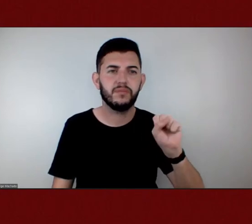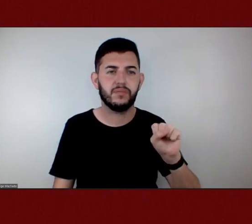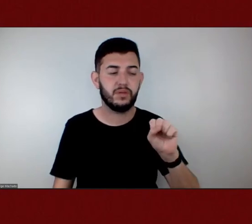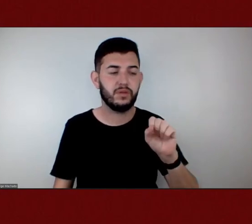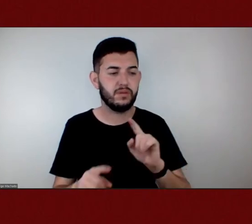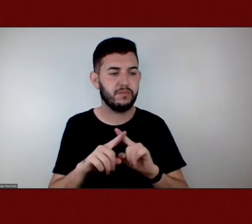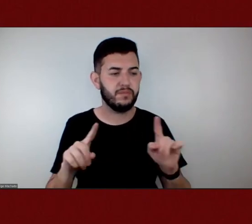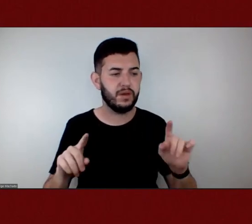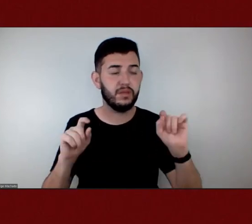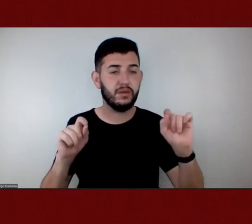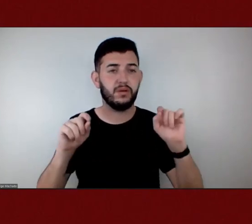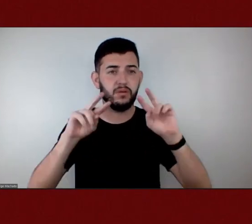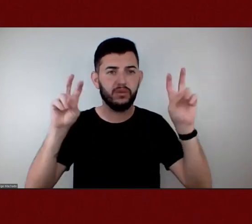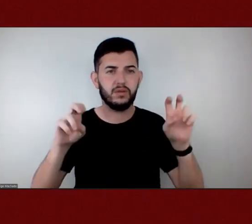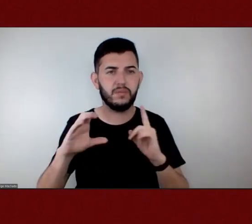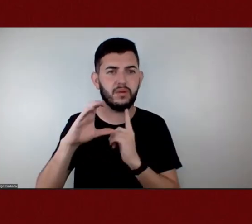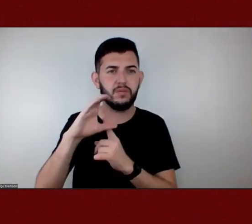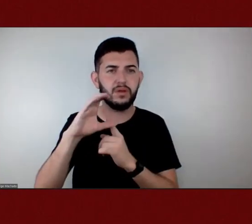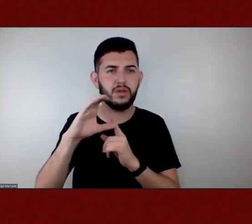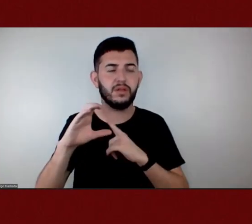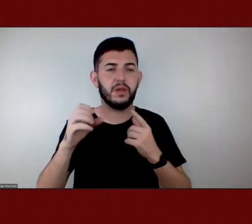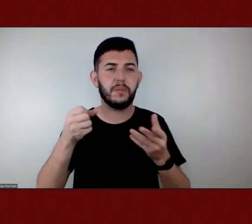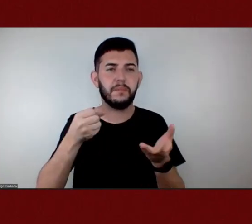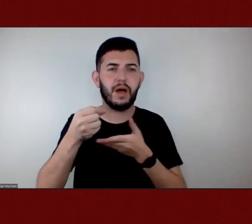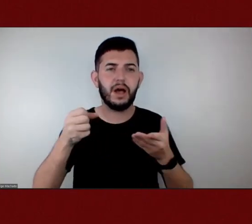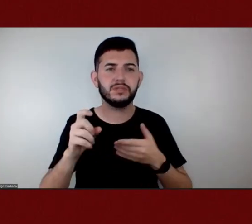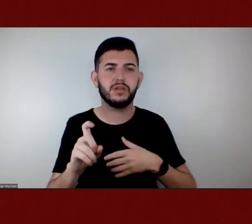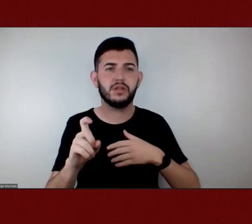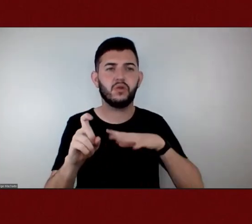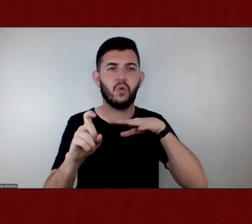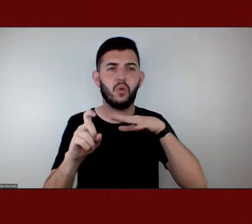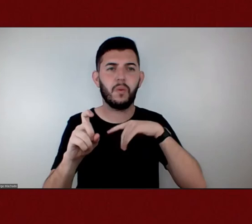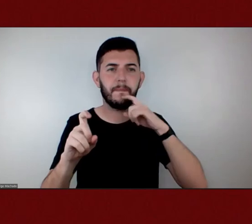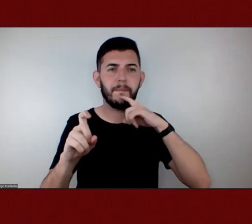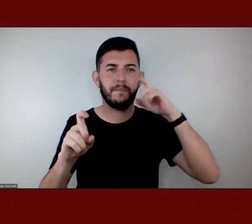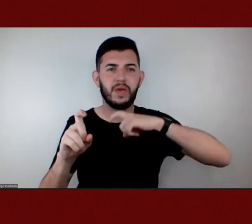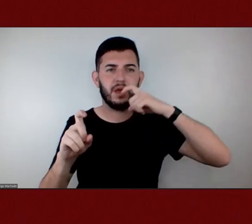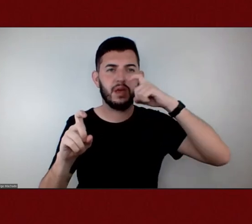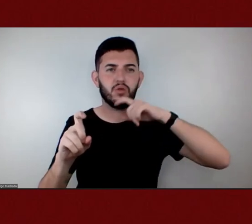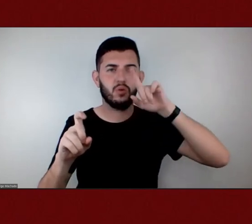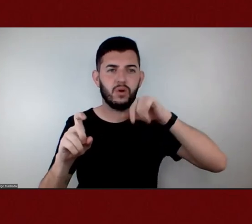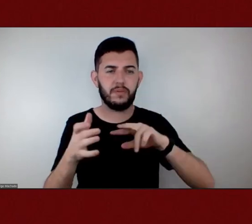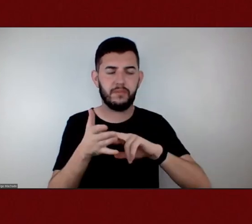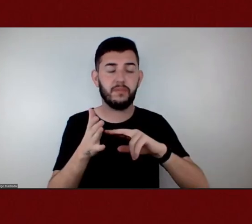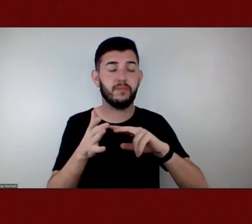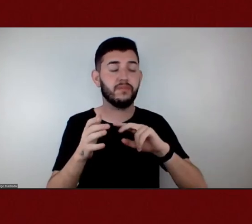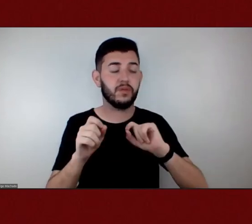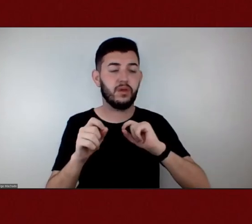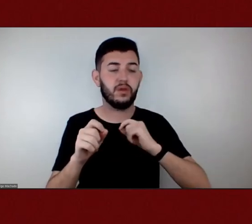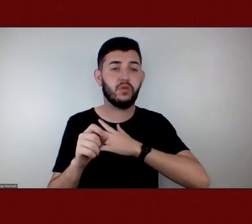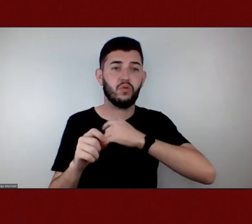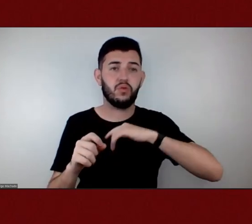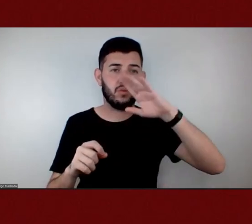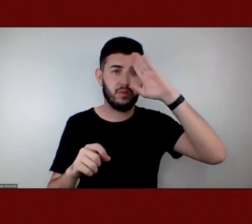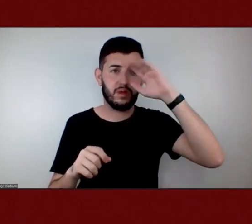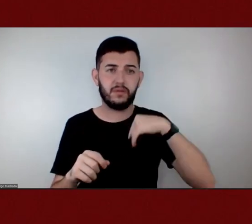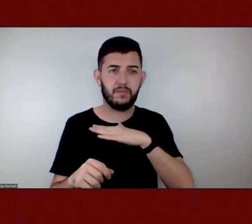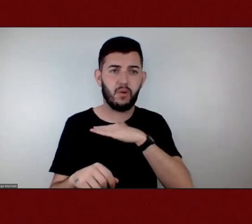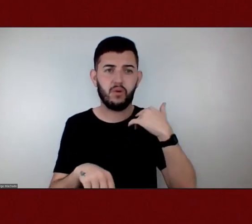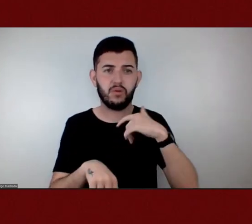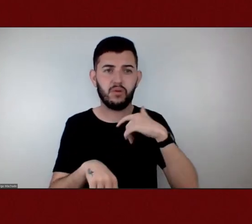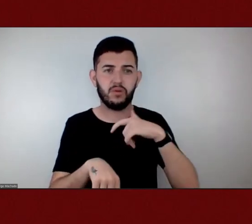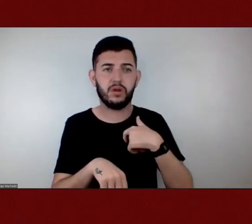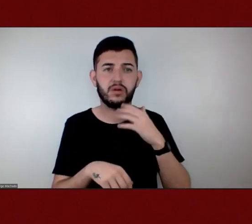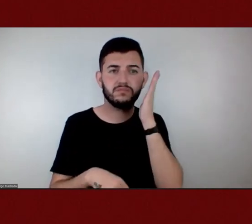dos soldados legalistas mortos enquanto dormiam, se prolongariam até o segundo grande